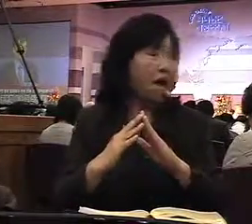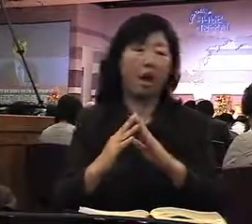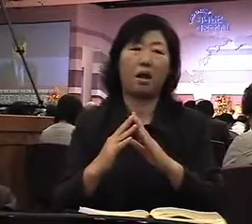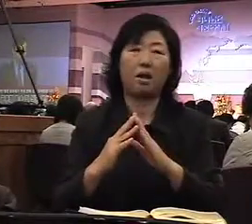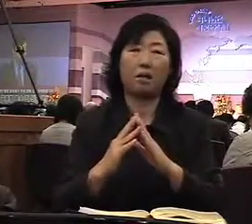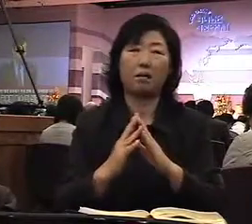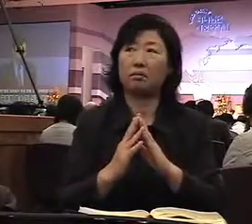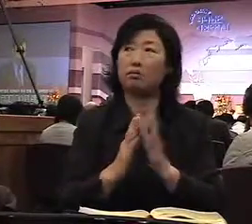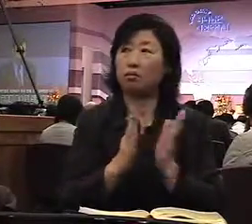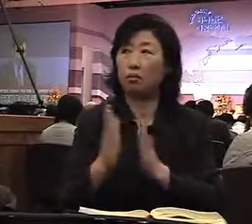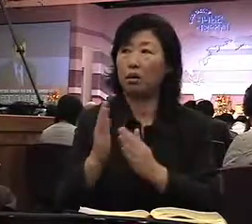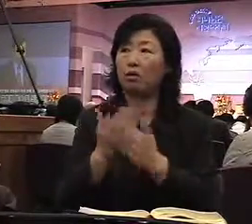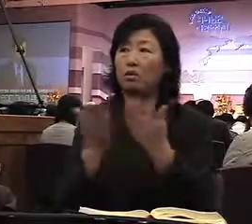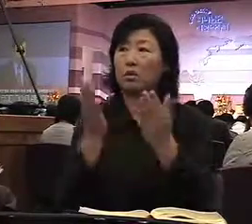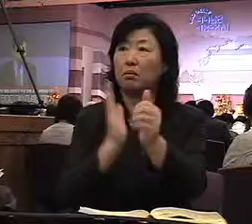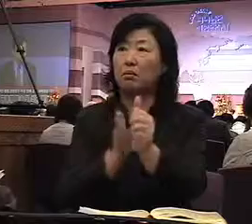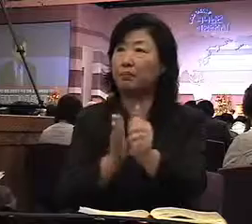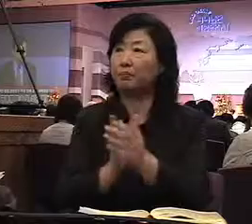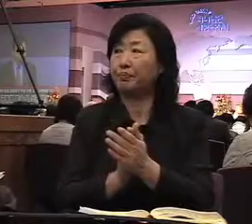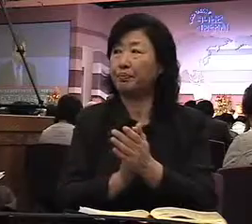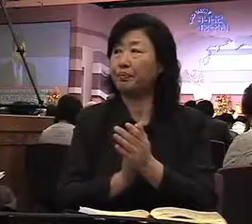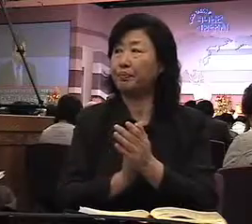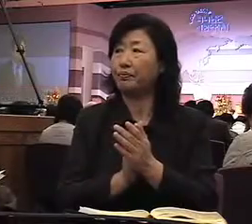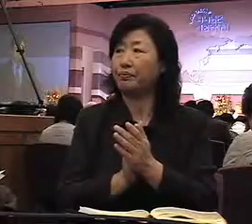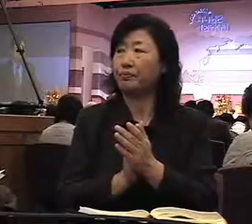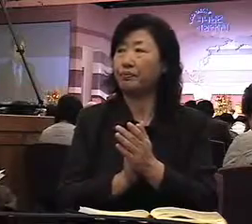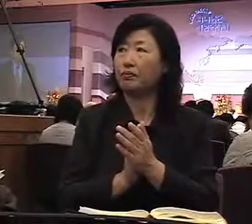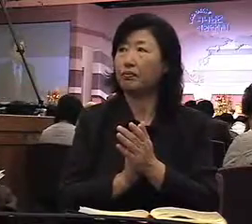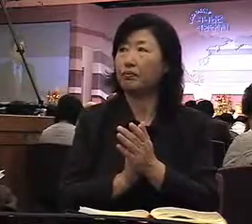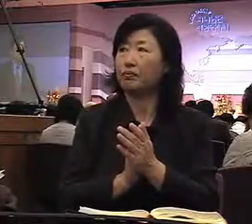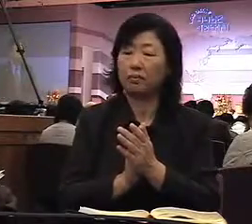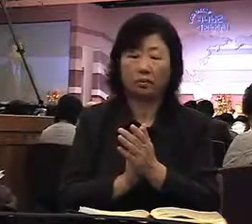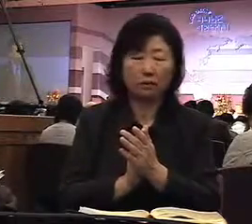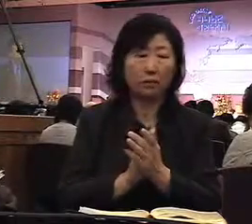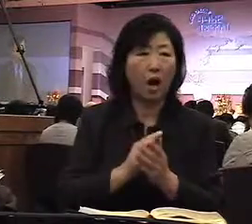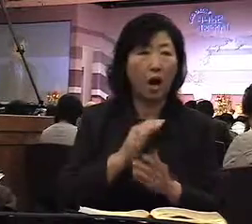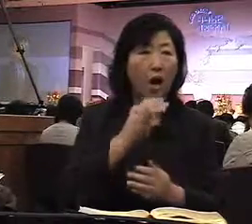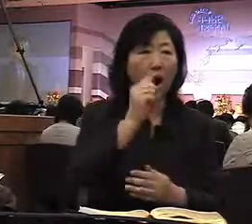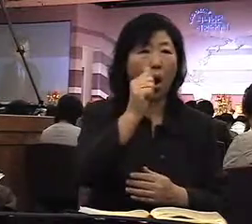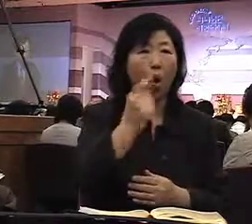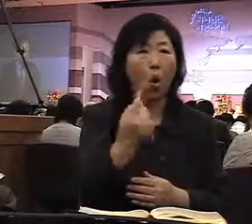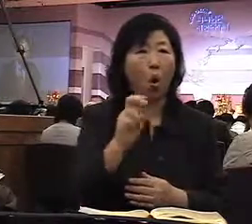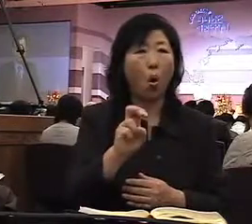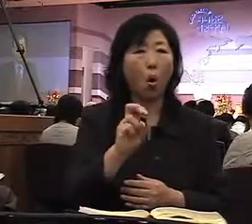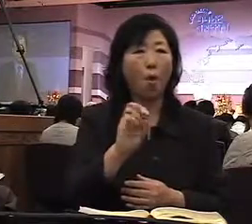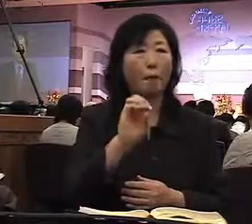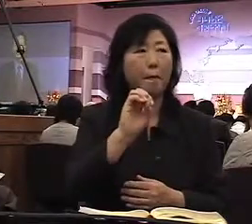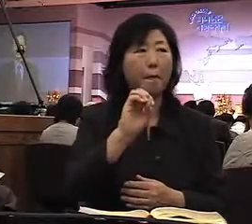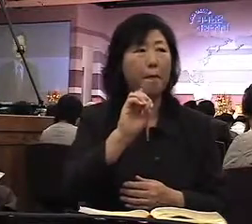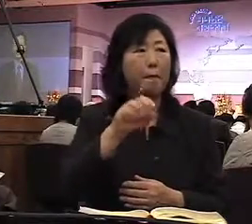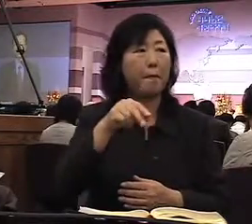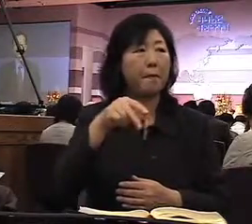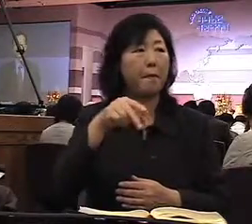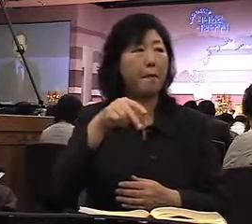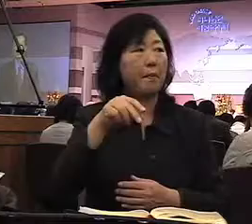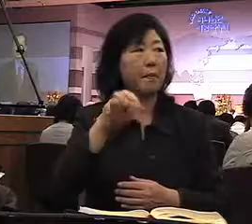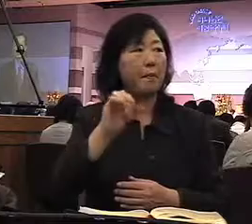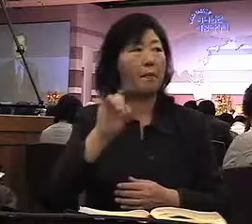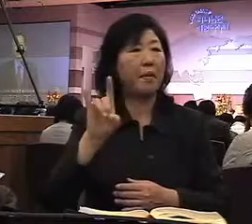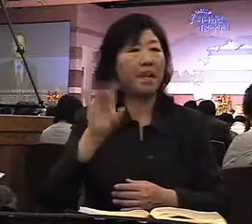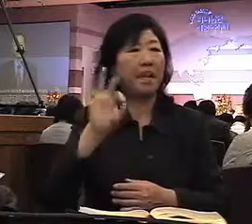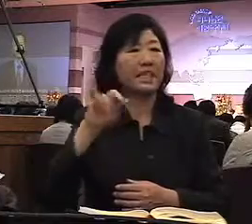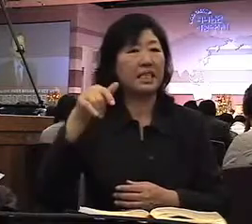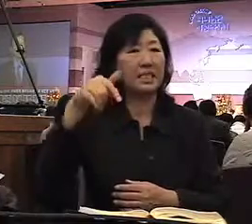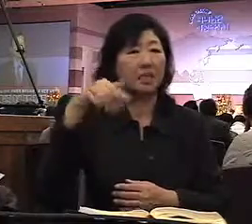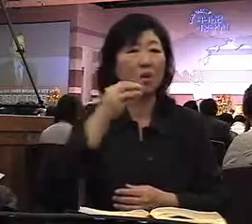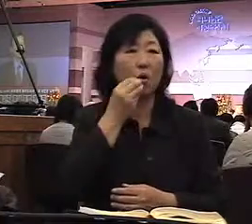꼭 준비해 주시기를 부탁드립니다. 홈페이지에 특세 특별 게시판이 준비되어 있습니다. 여러분